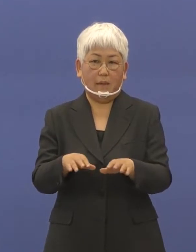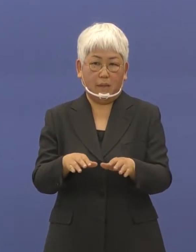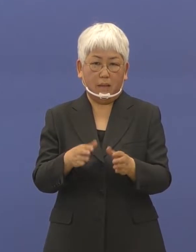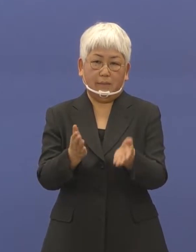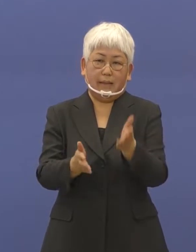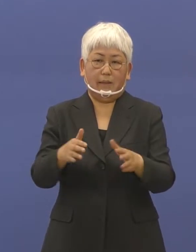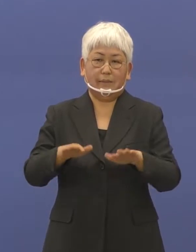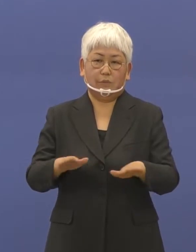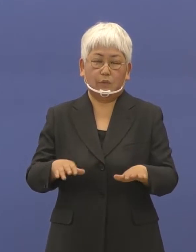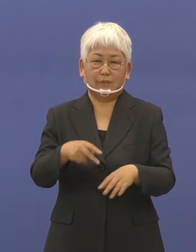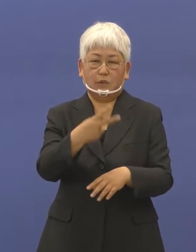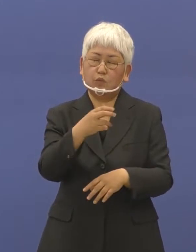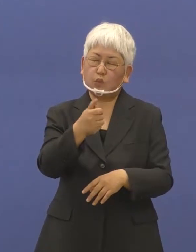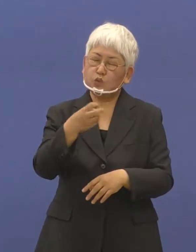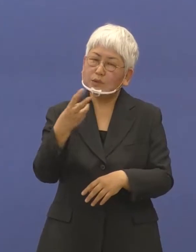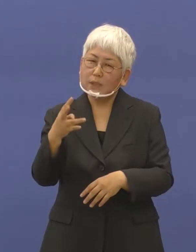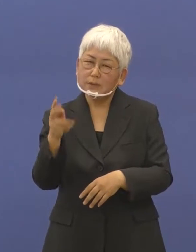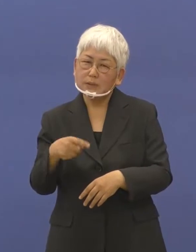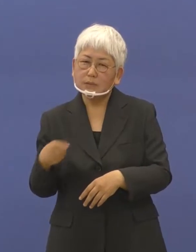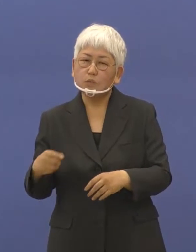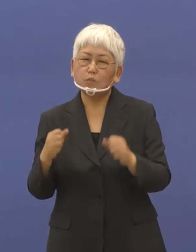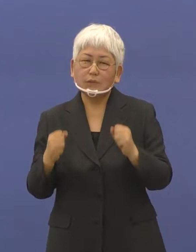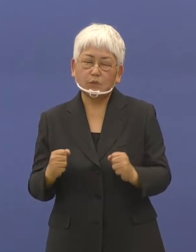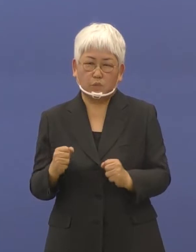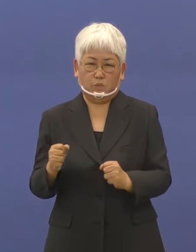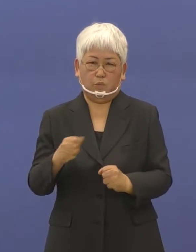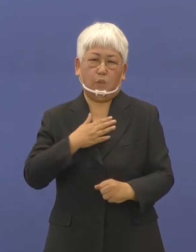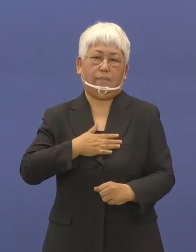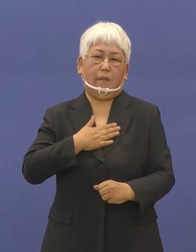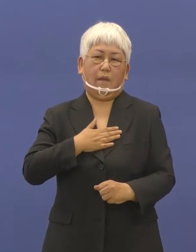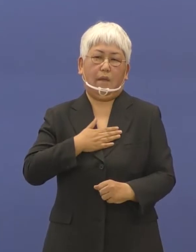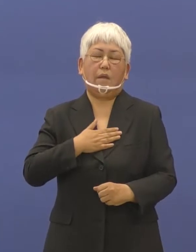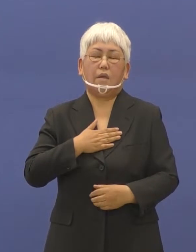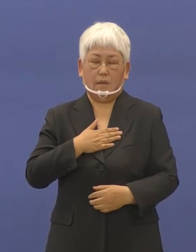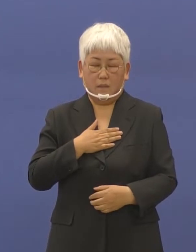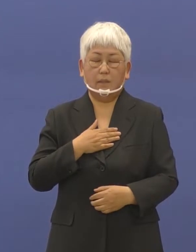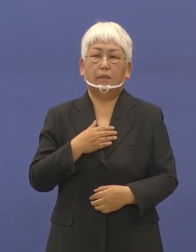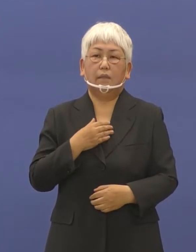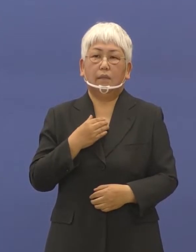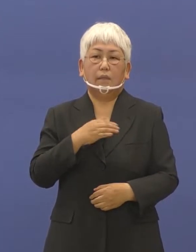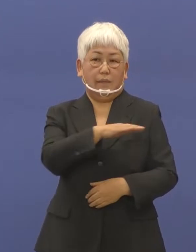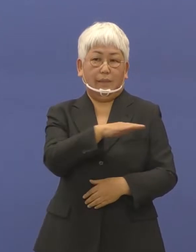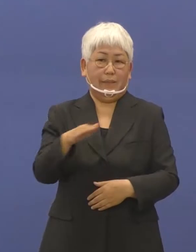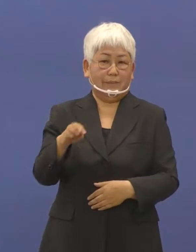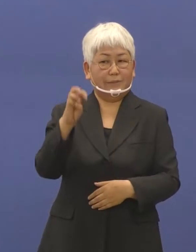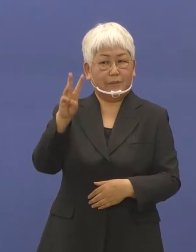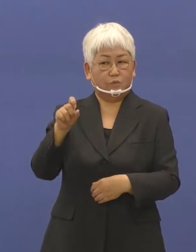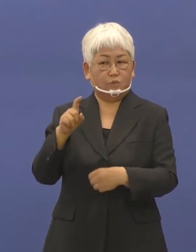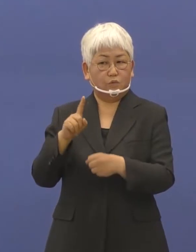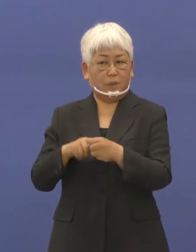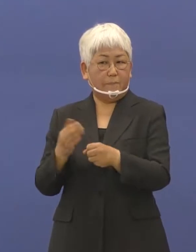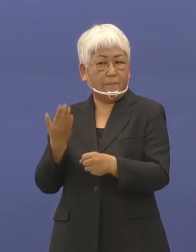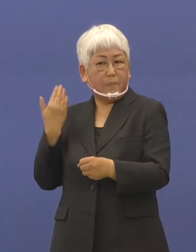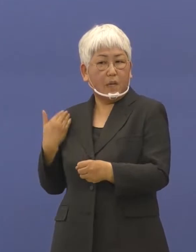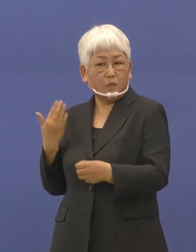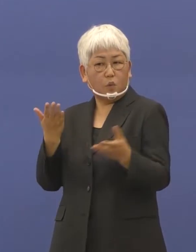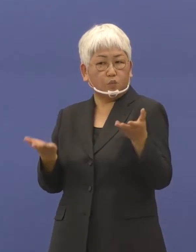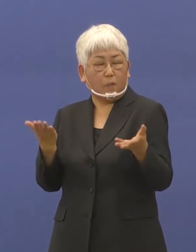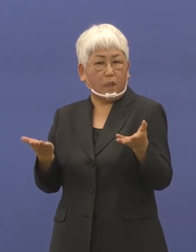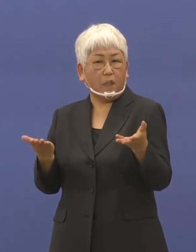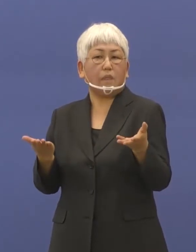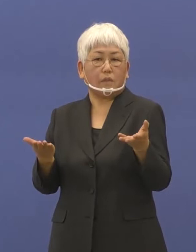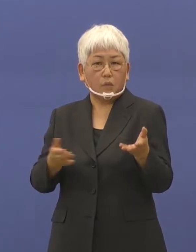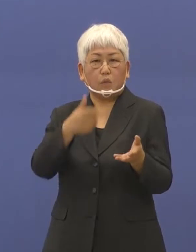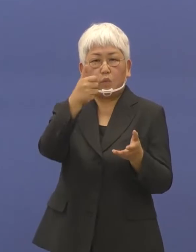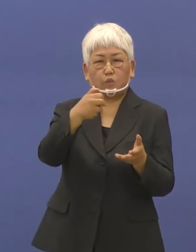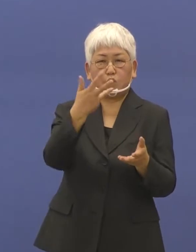というふうになっていまして、平成30年の調査と比べて58人増え